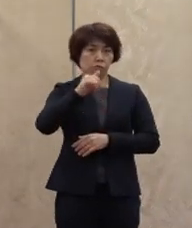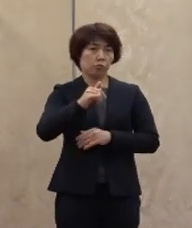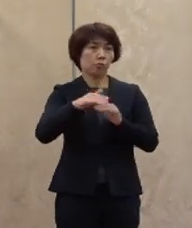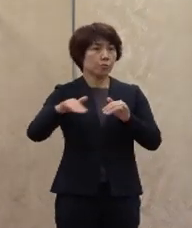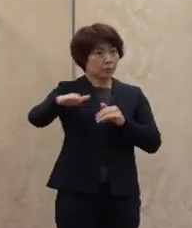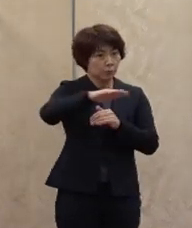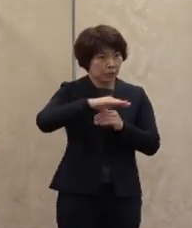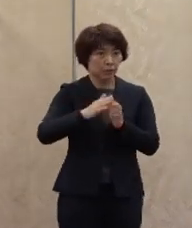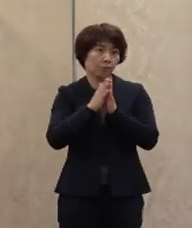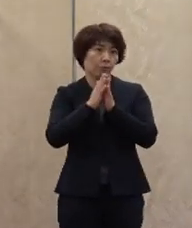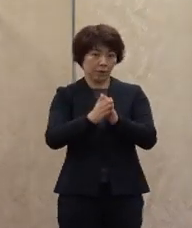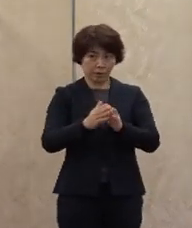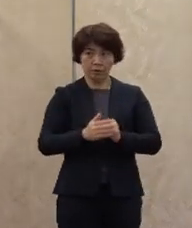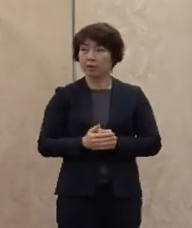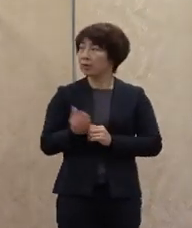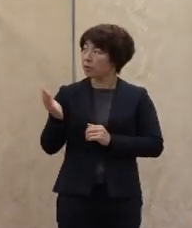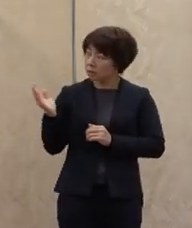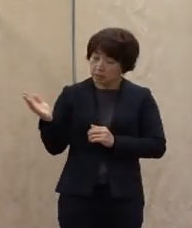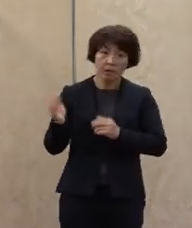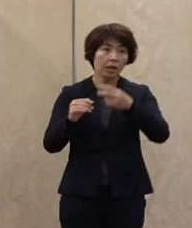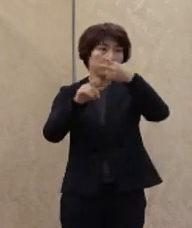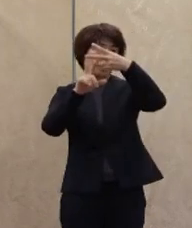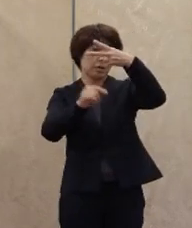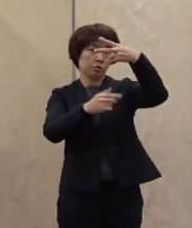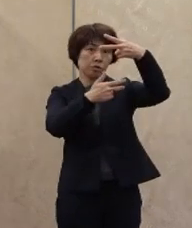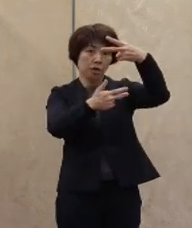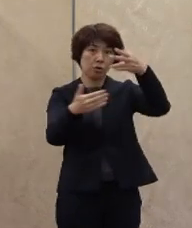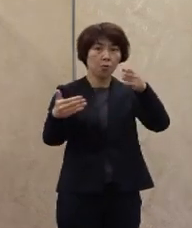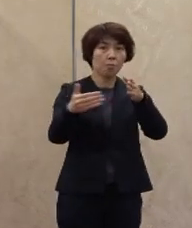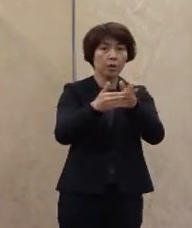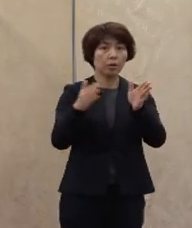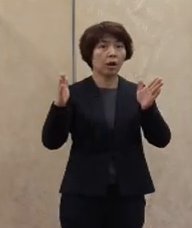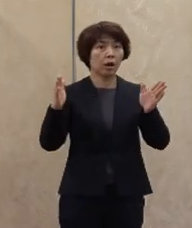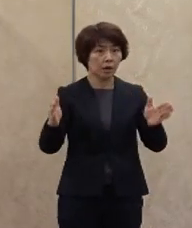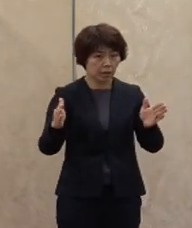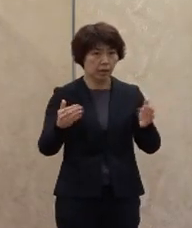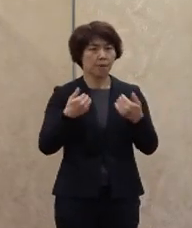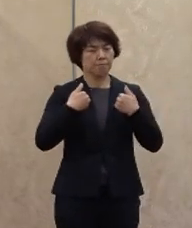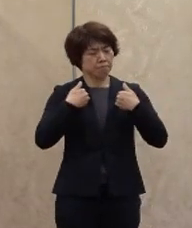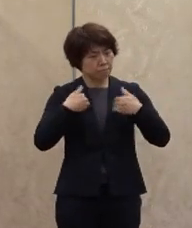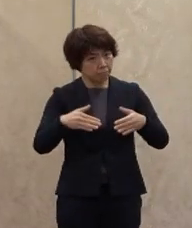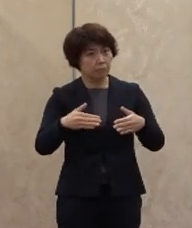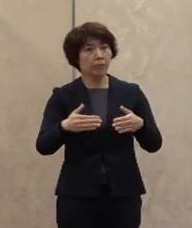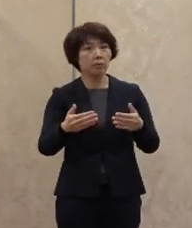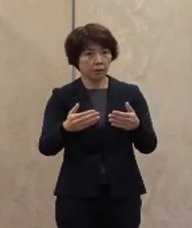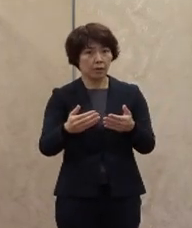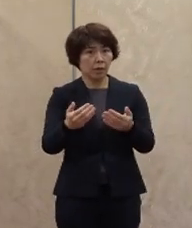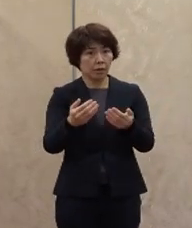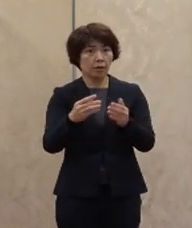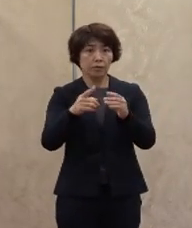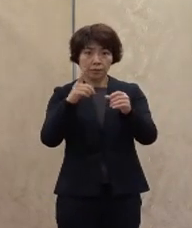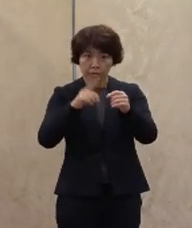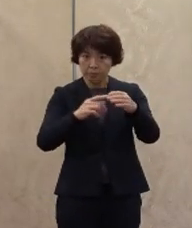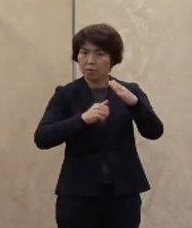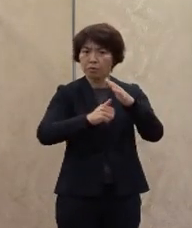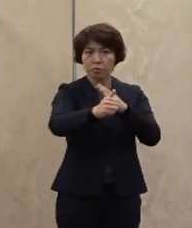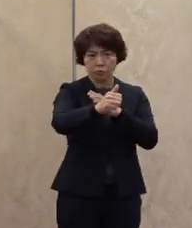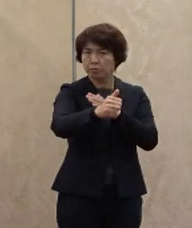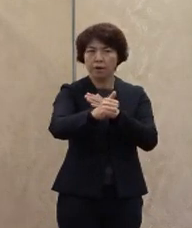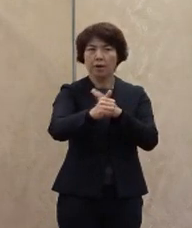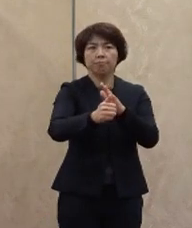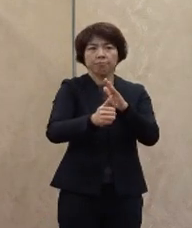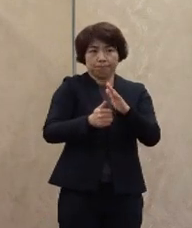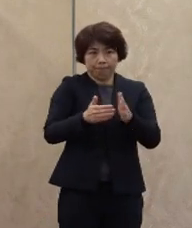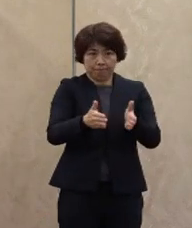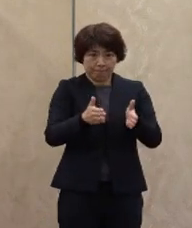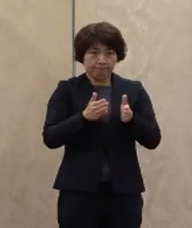ですけれども、この2月7日までの間、不要不急の外出をお控えをいただきたいと思います